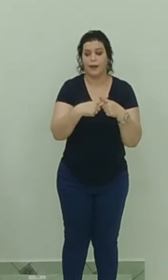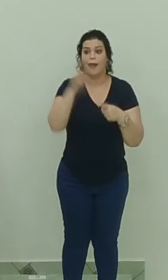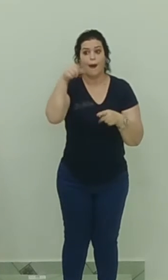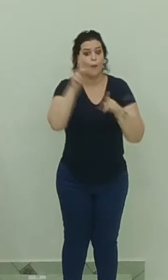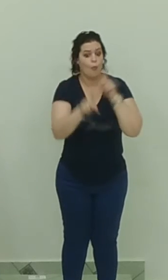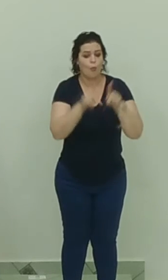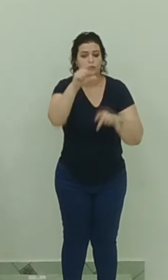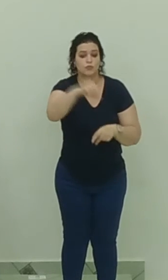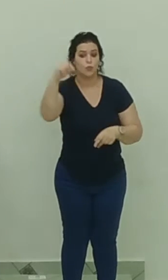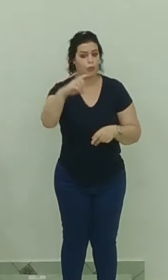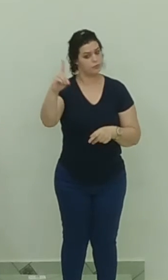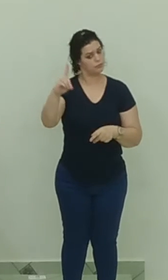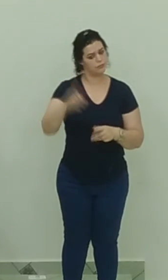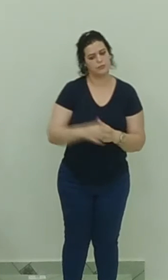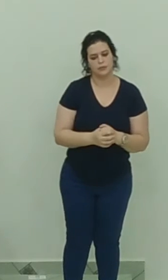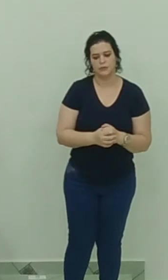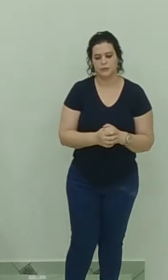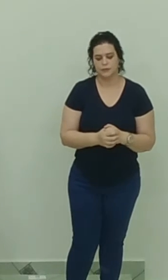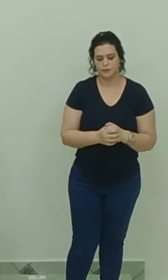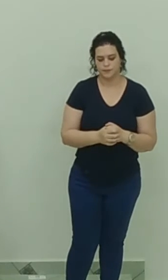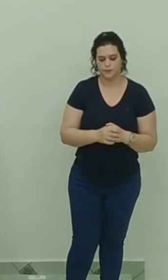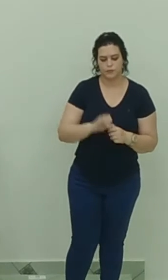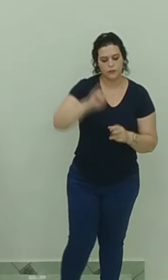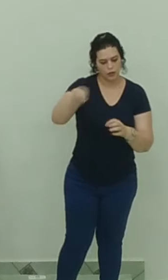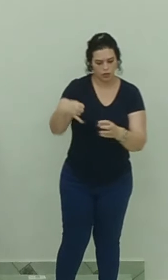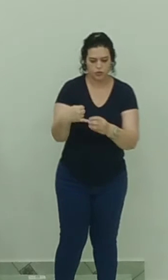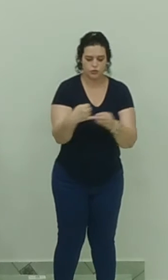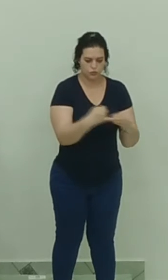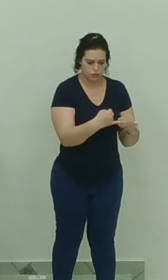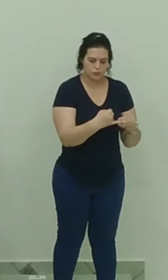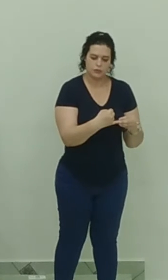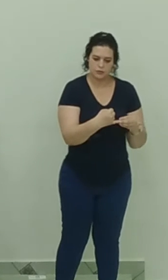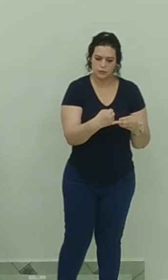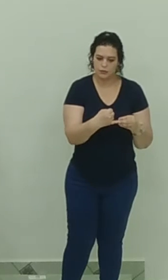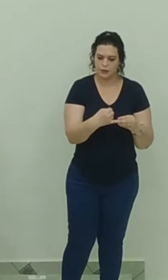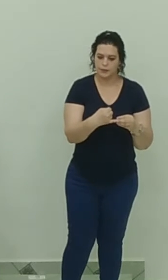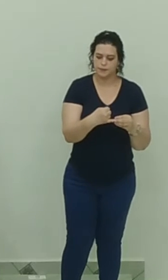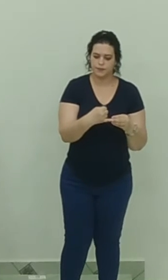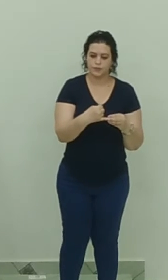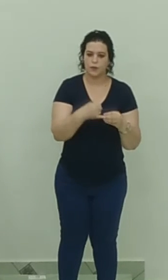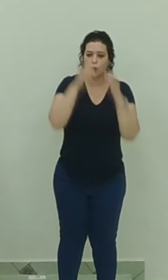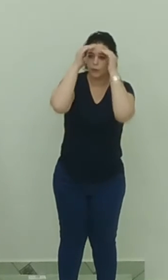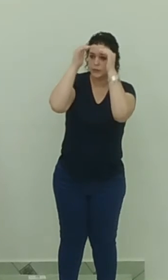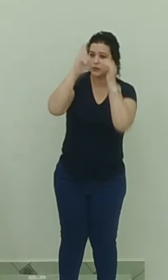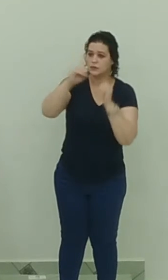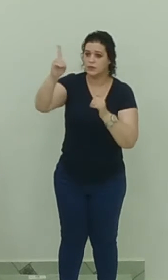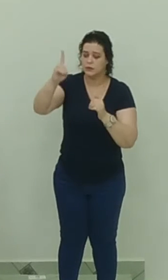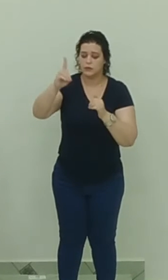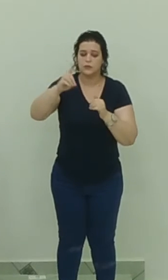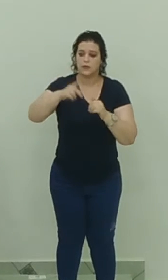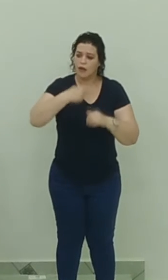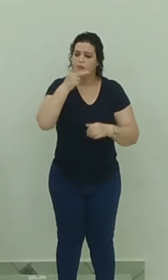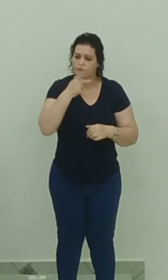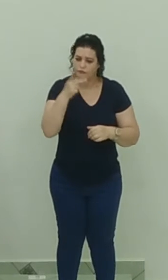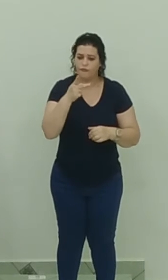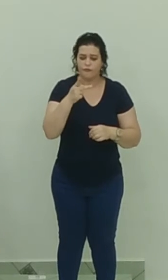vai suar. E cabia a Josué, fala com o povo. E o resultado foi,